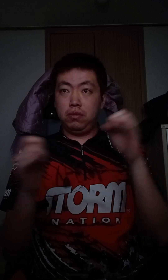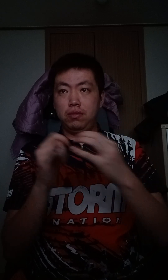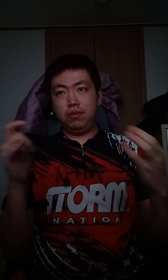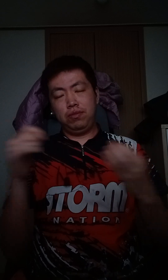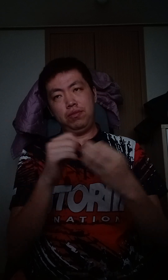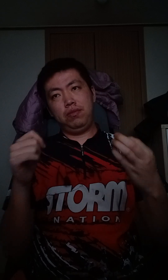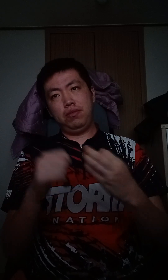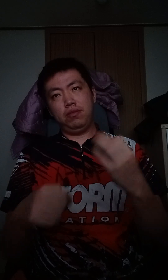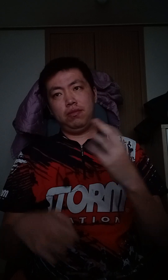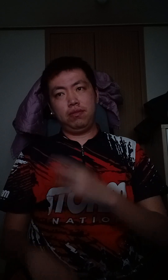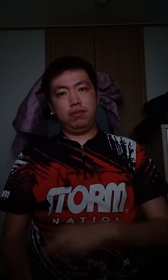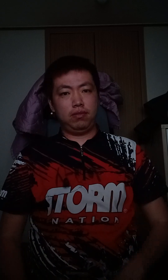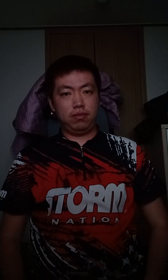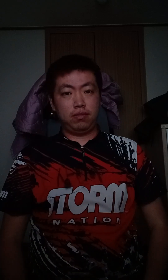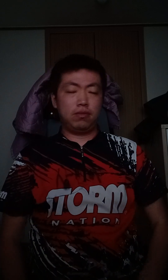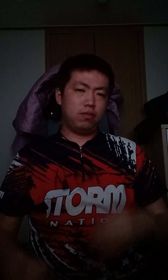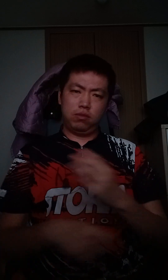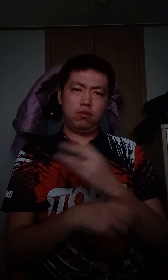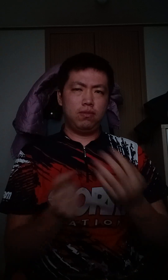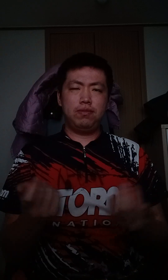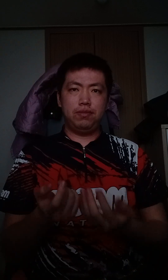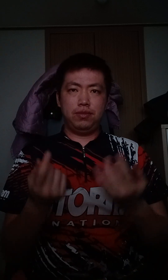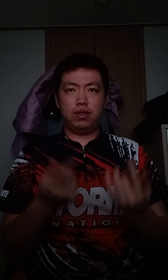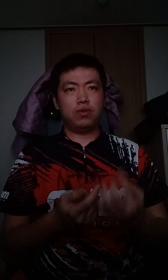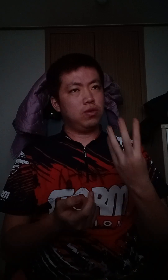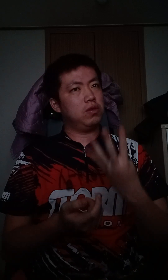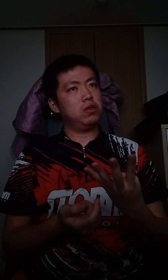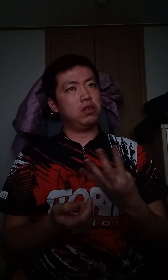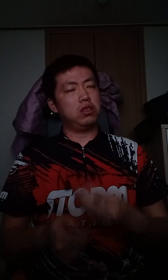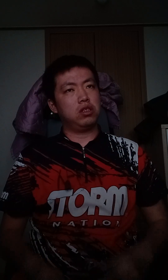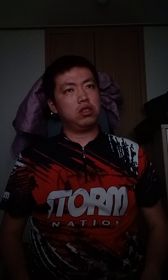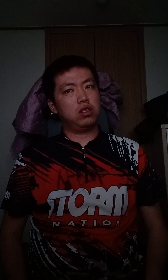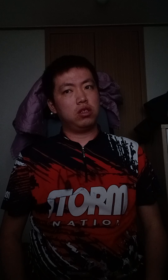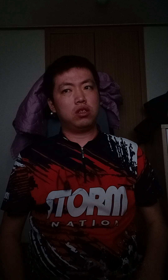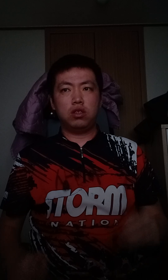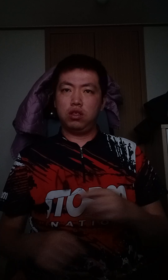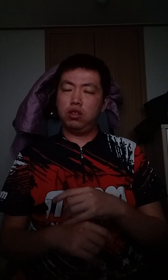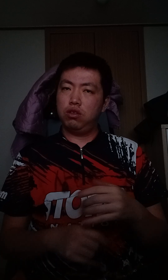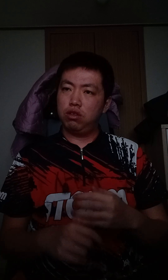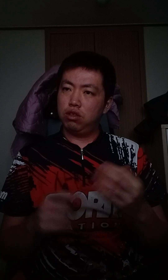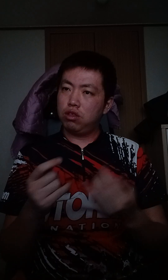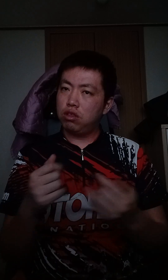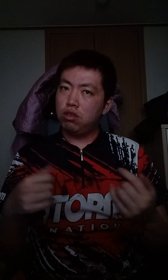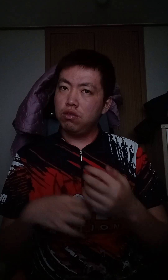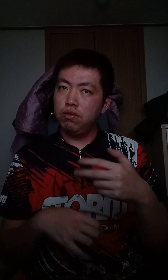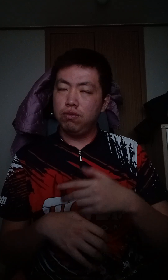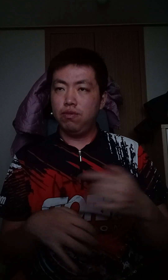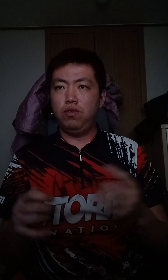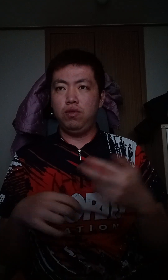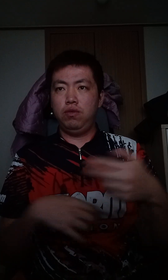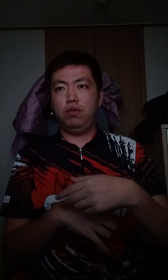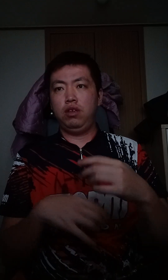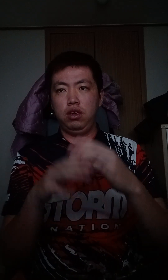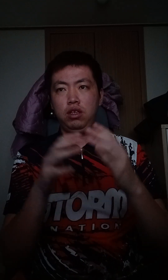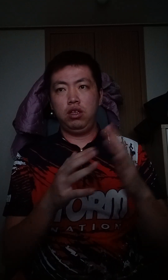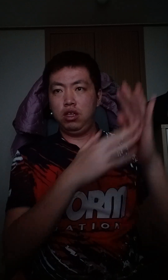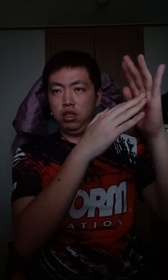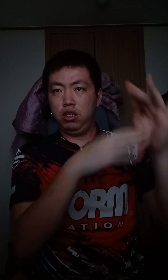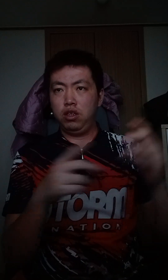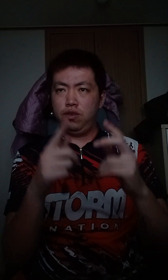사고가 났습니다. 다친 사람은 모두 24명입니다. 50대 운전자를 포함해 통근버스에 타있던 23명이 경상을 입고